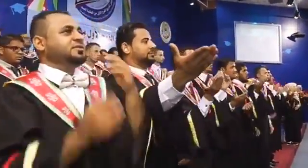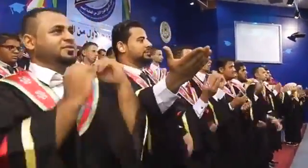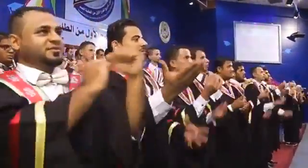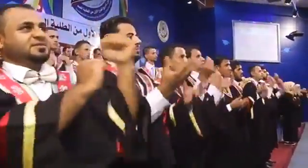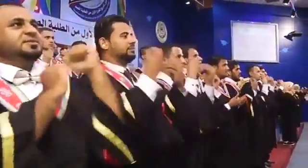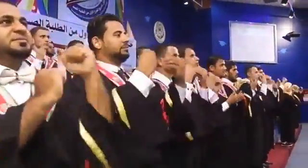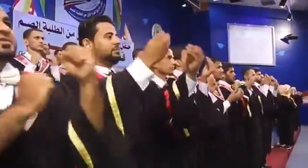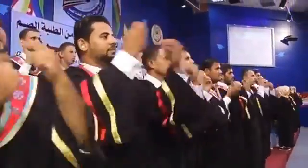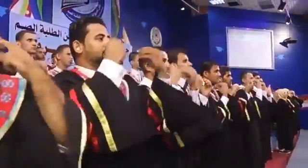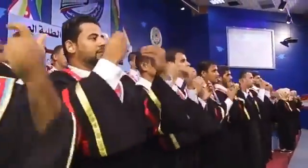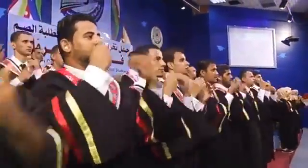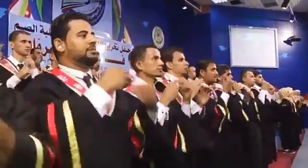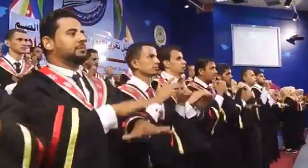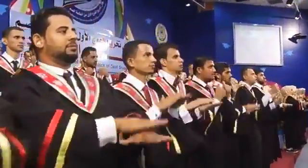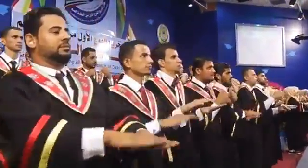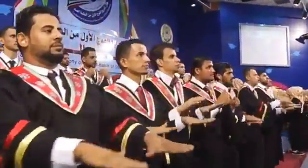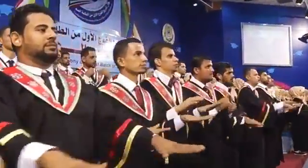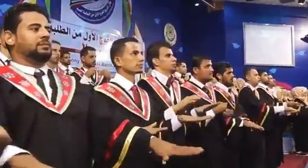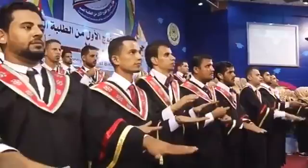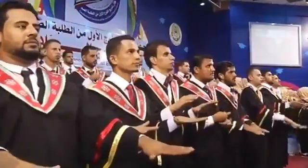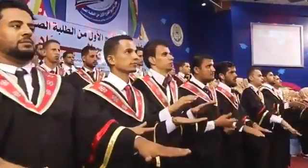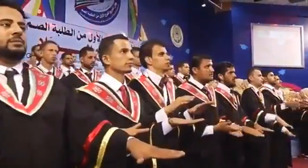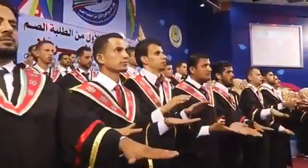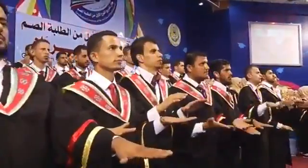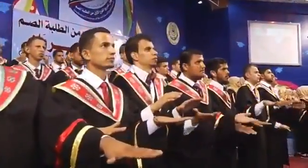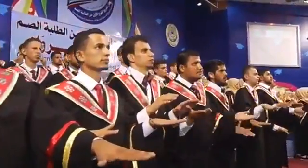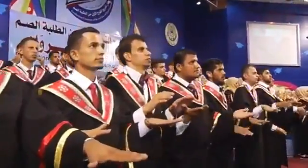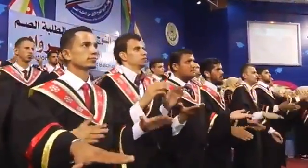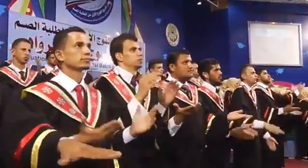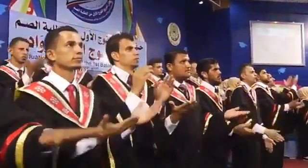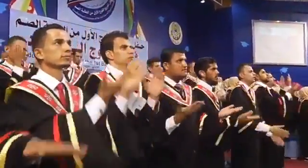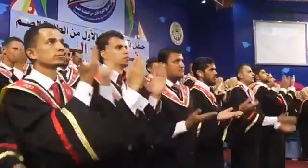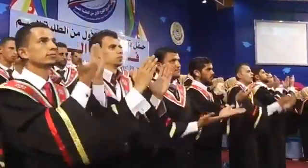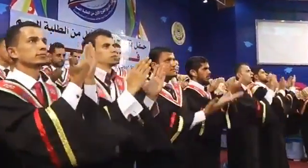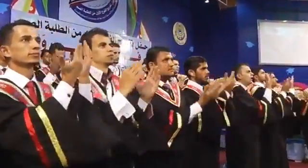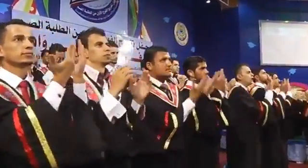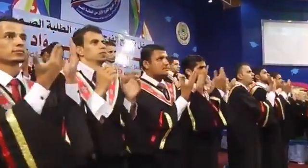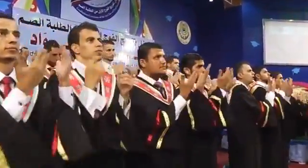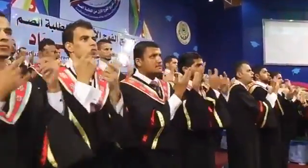بالعلم والأدب، يا رب فاحفظها